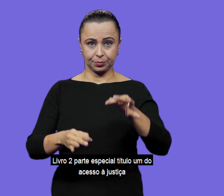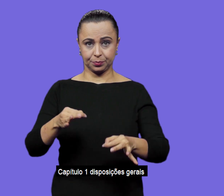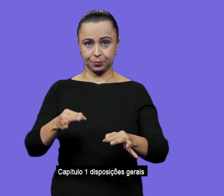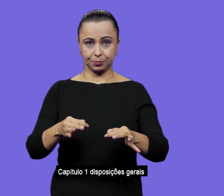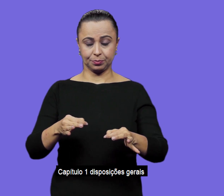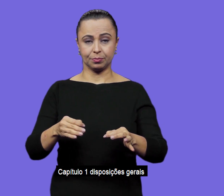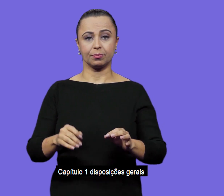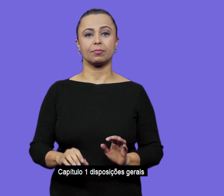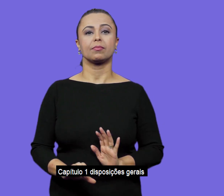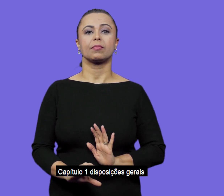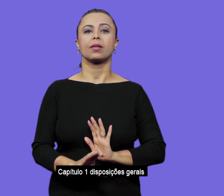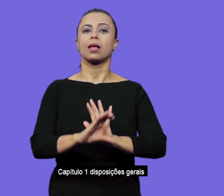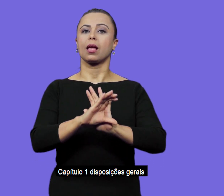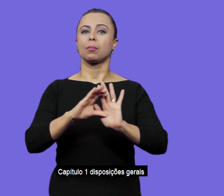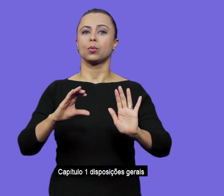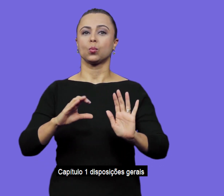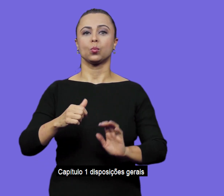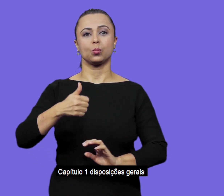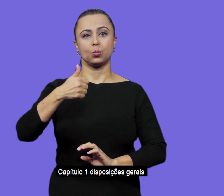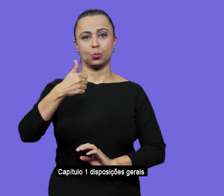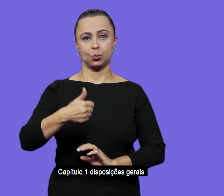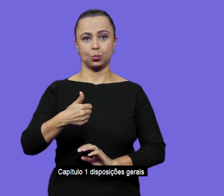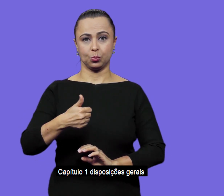justiça. Capítulo 1.